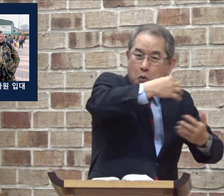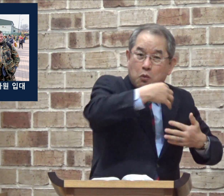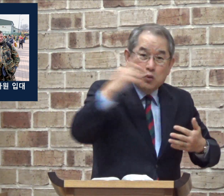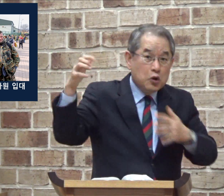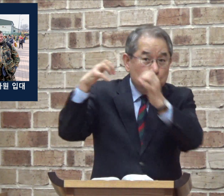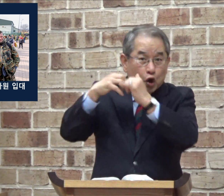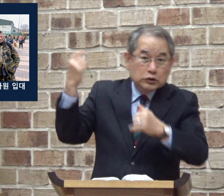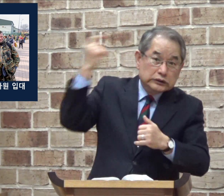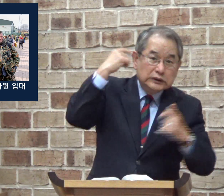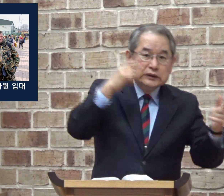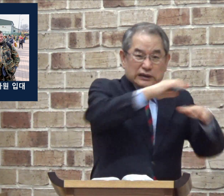해외로 떠났던